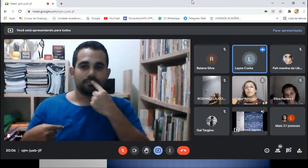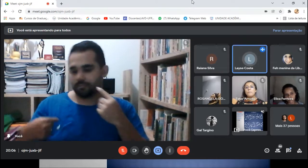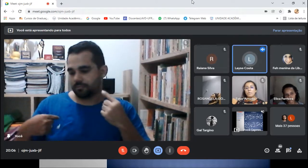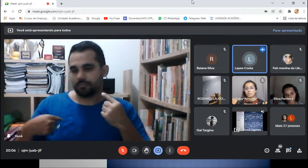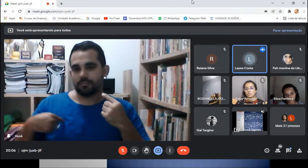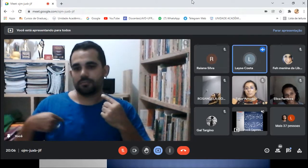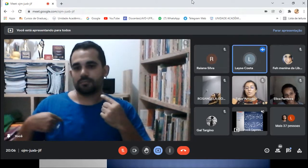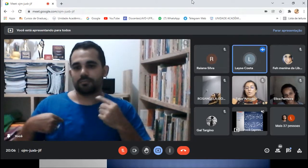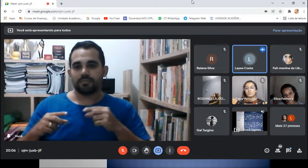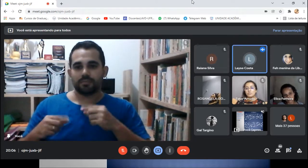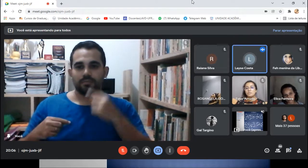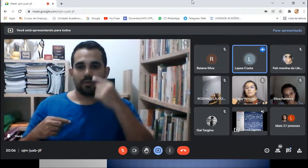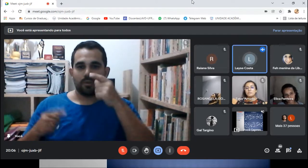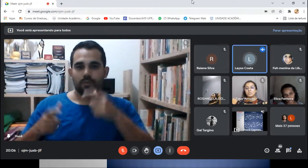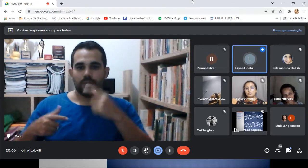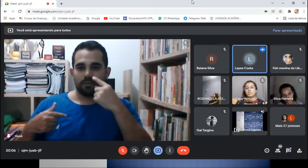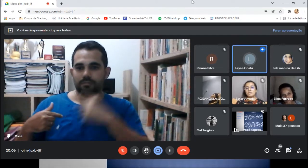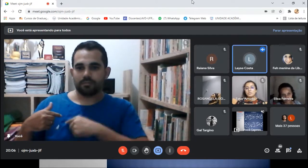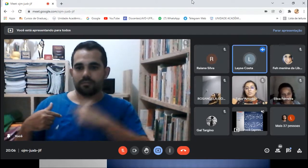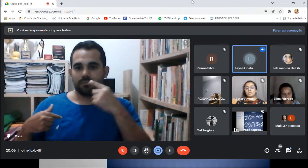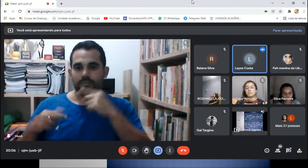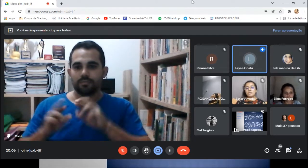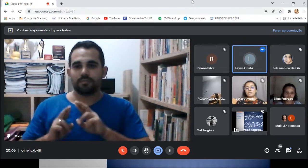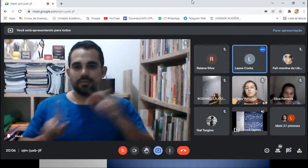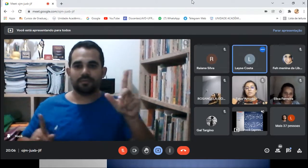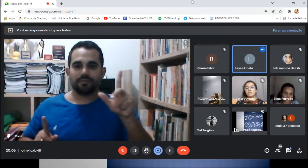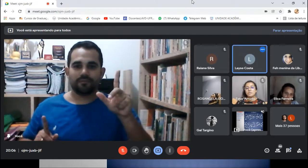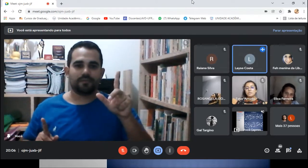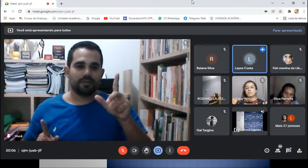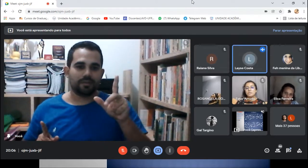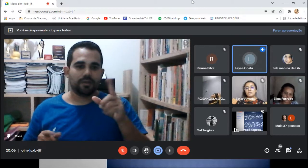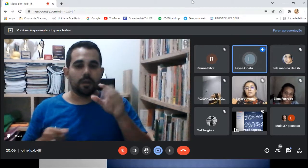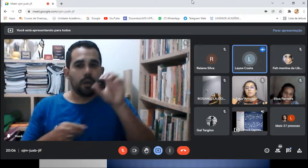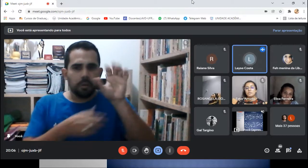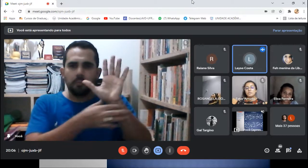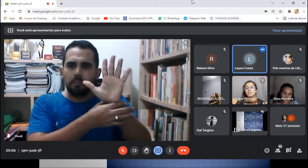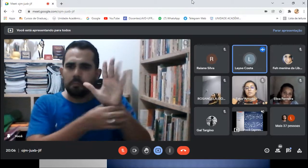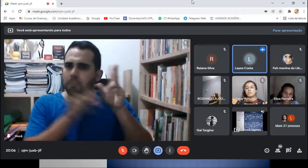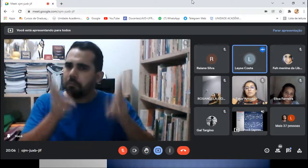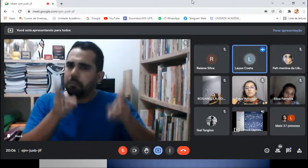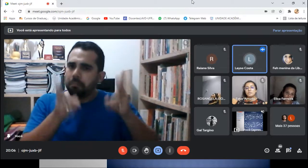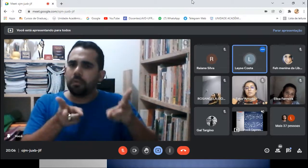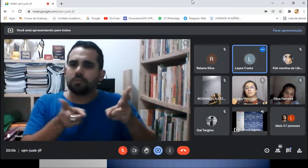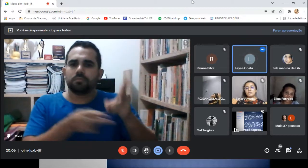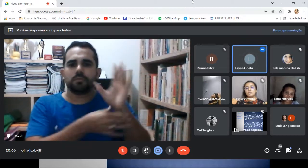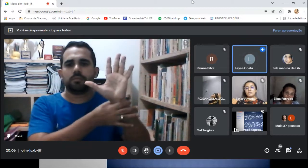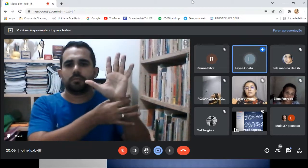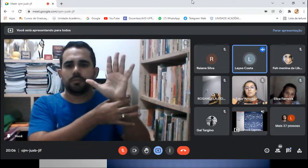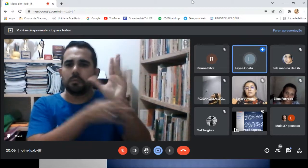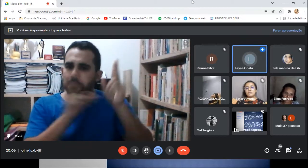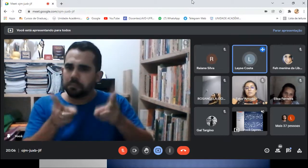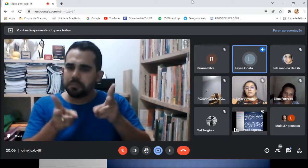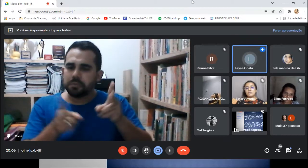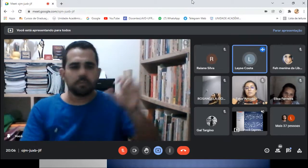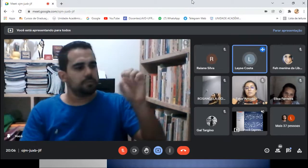lugares diferentes, né? Sábado é feito na boca e amor é feito no peito. É a mesma configuração